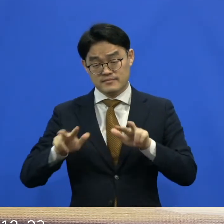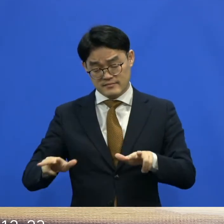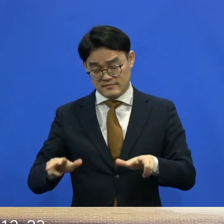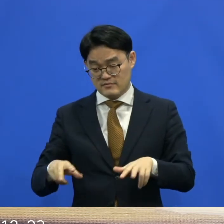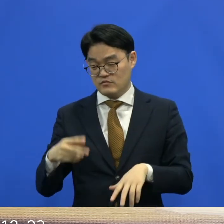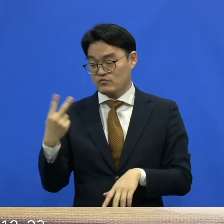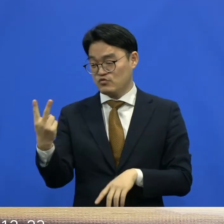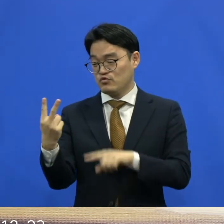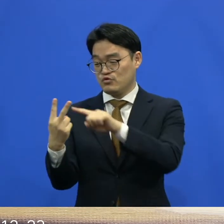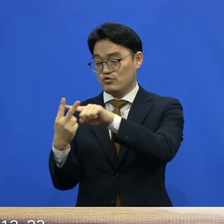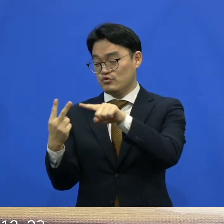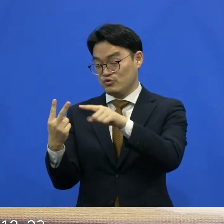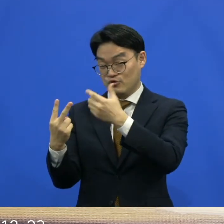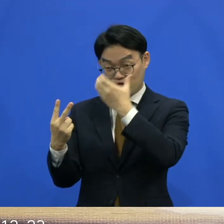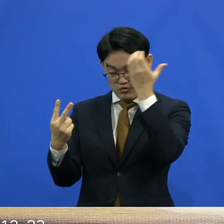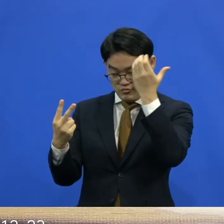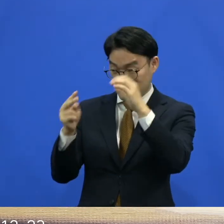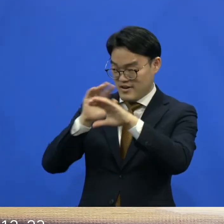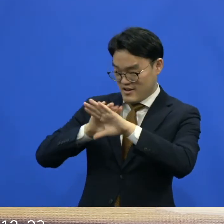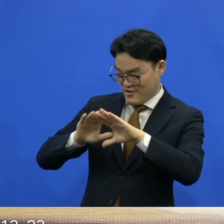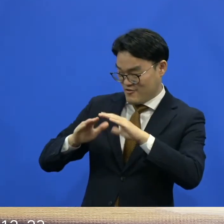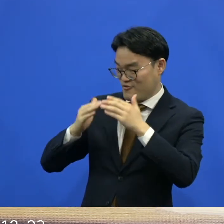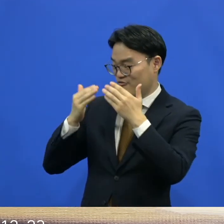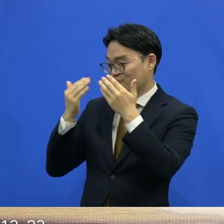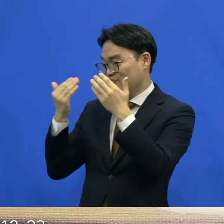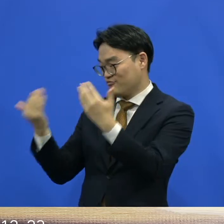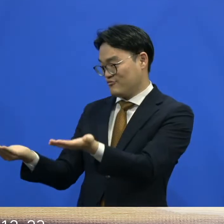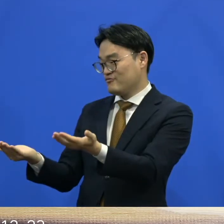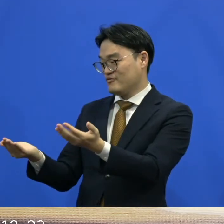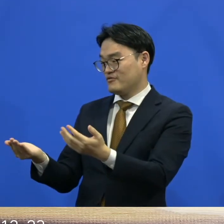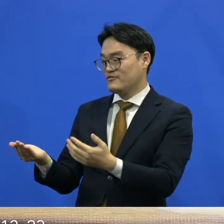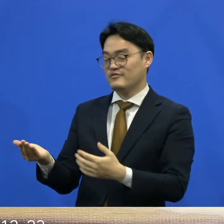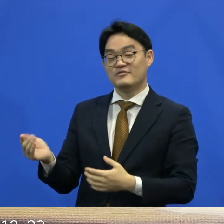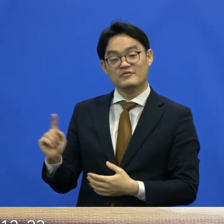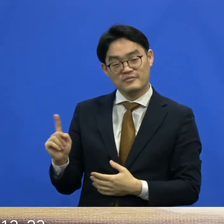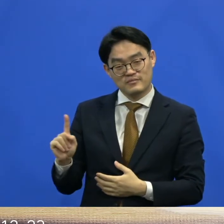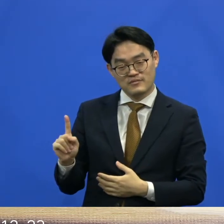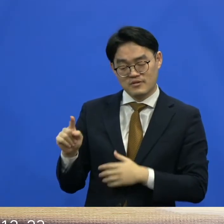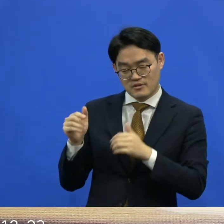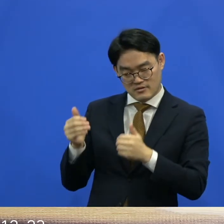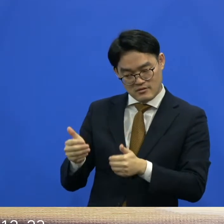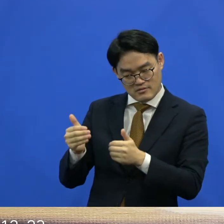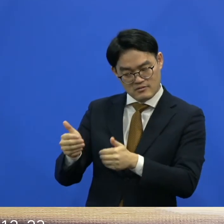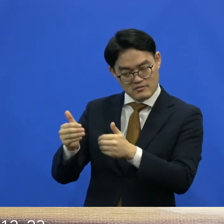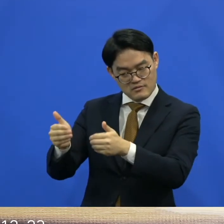해석해 줍니다. 무엇을 의미합니까? 바로 이게 하나님의 개입하심입니다.